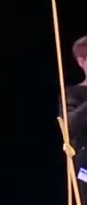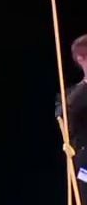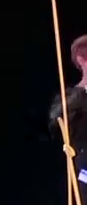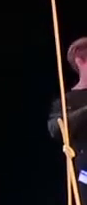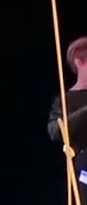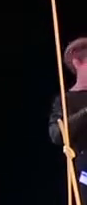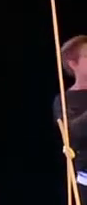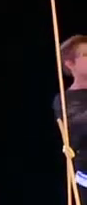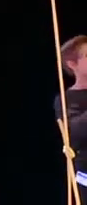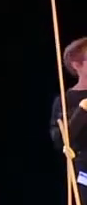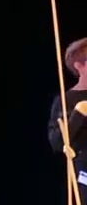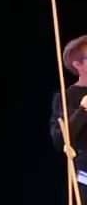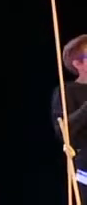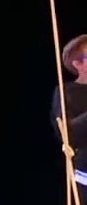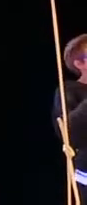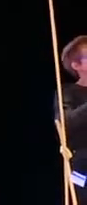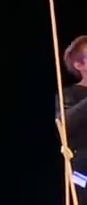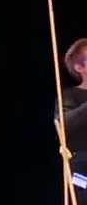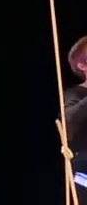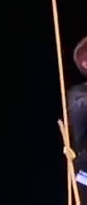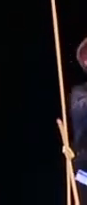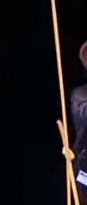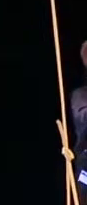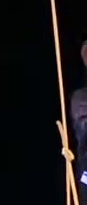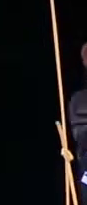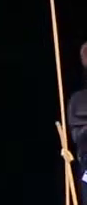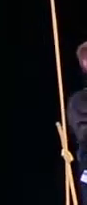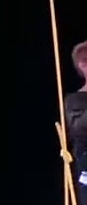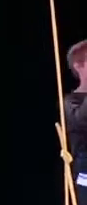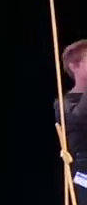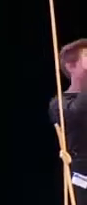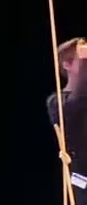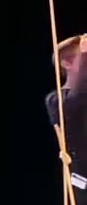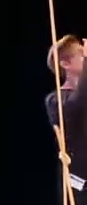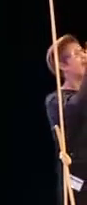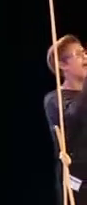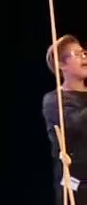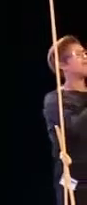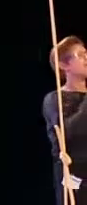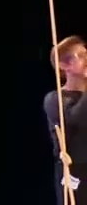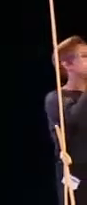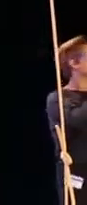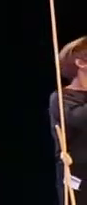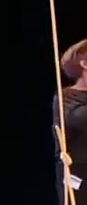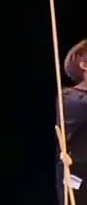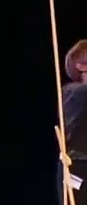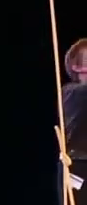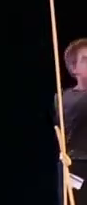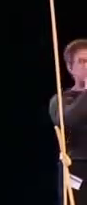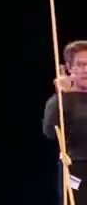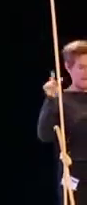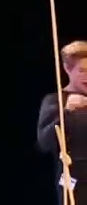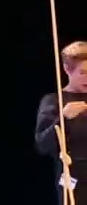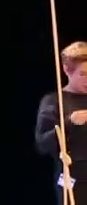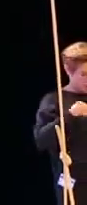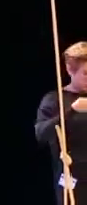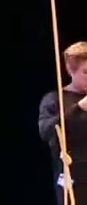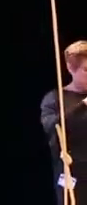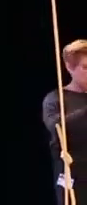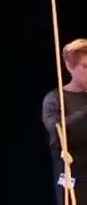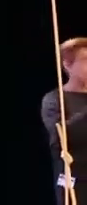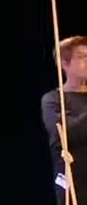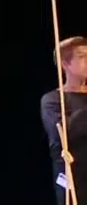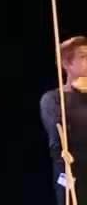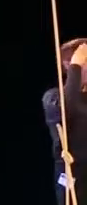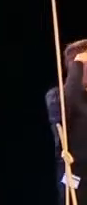Och vi behöver inte uppfinna så mycket nytt. Utan vi behöver bara lägga pusslet. Om vi kan cykla som i Holland och Danmark